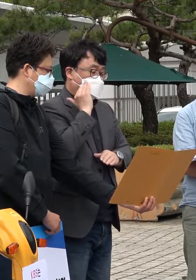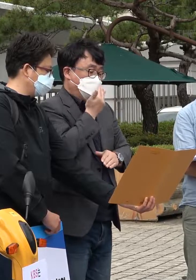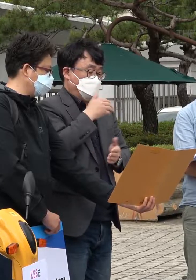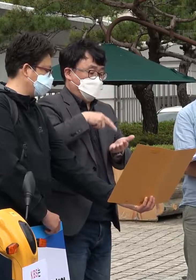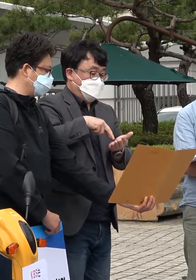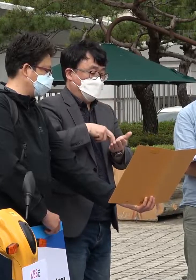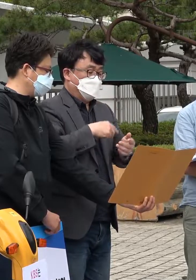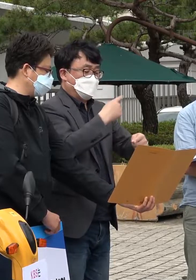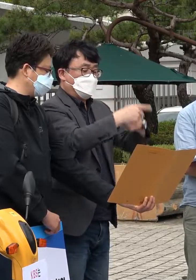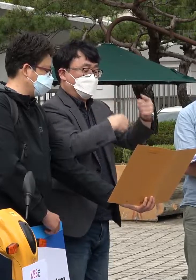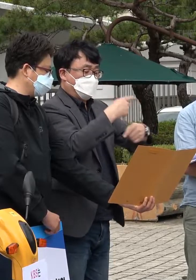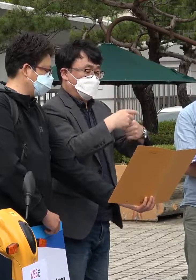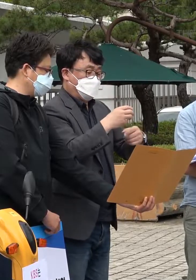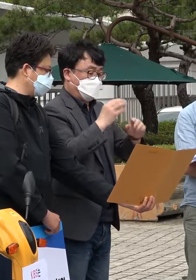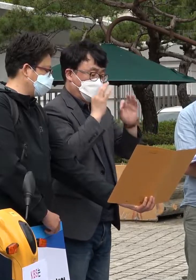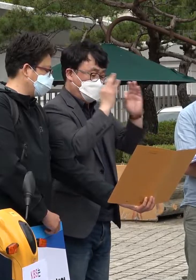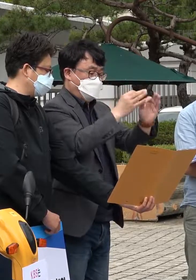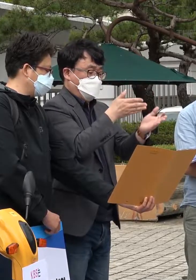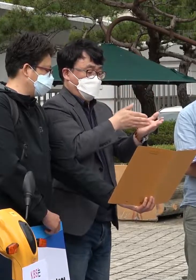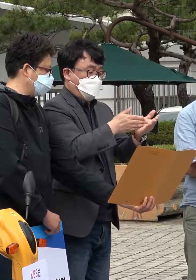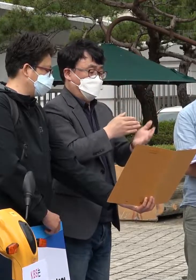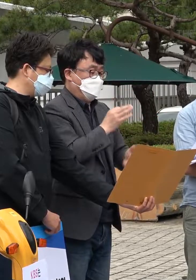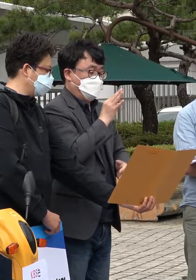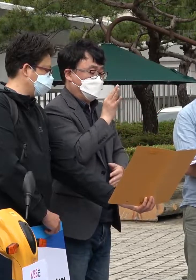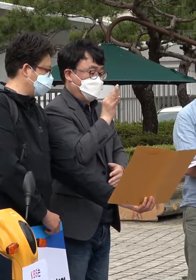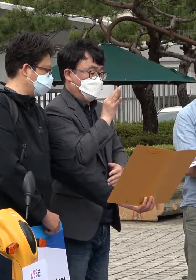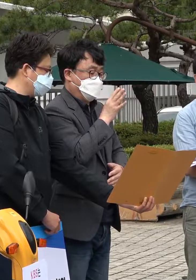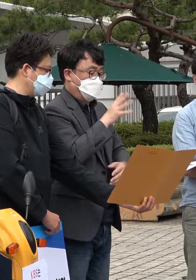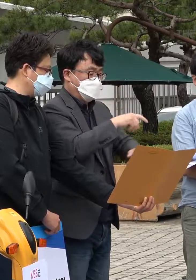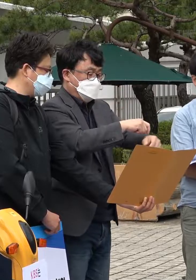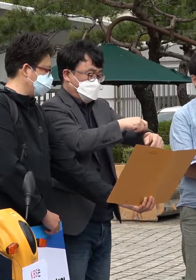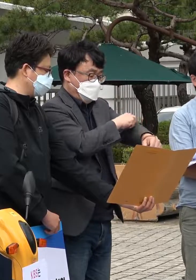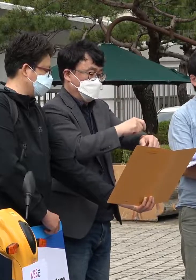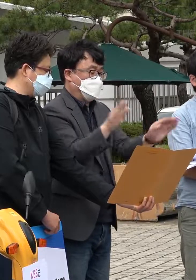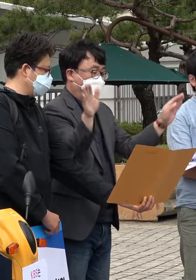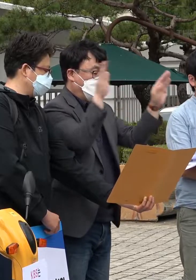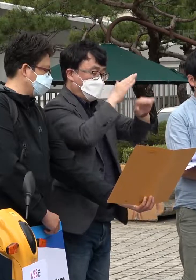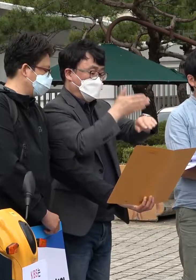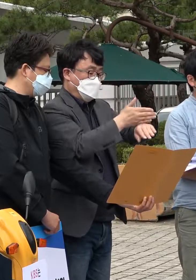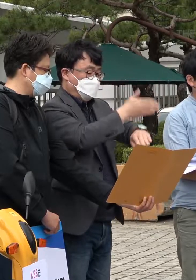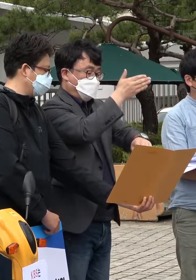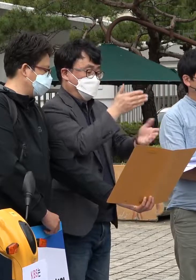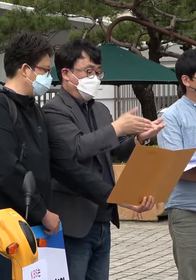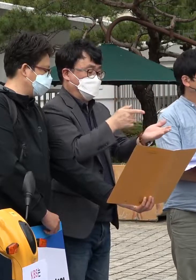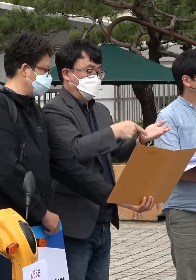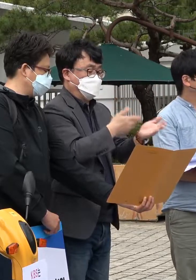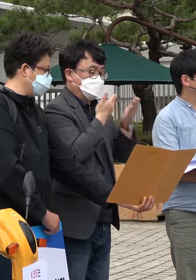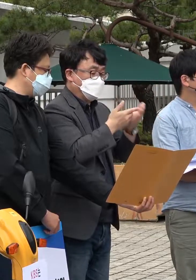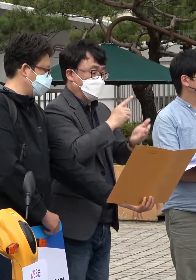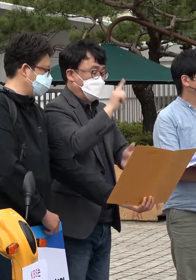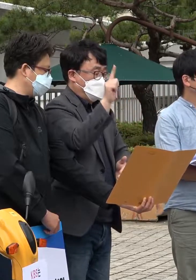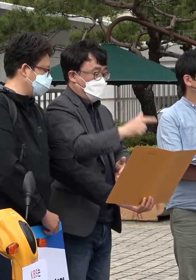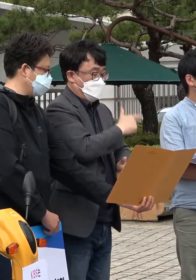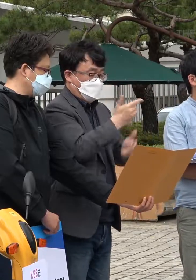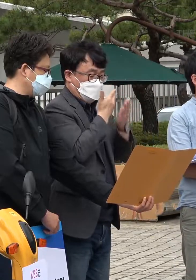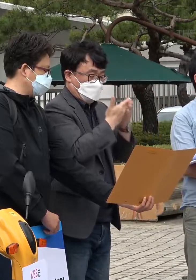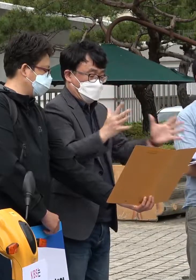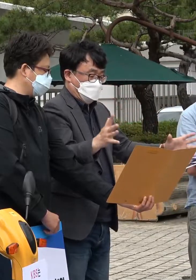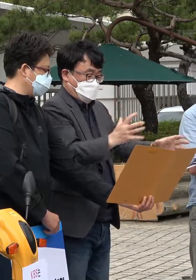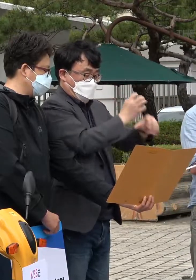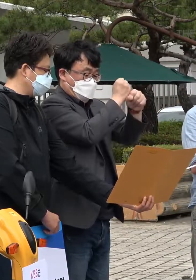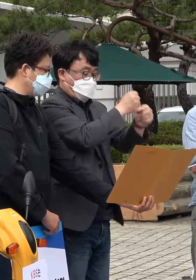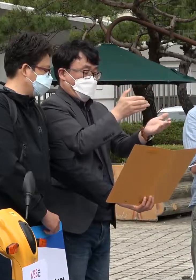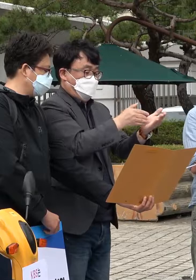하는 농인들은 수어로 뉴스를 볼 수 없습니다. 특히 9시 뉴스는 하루에